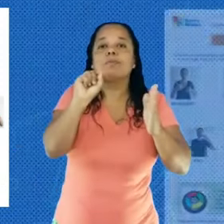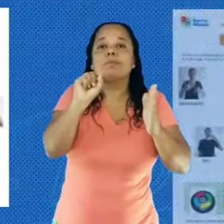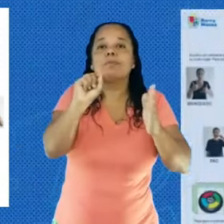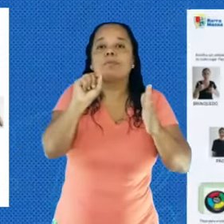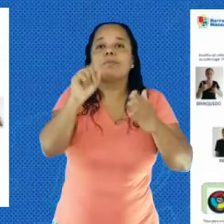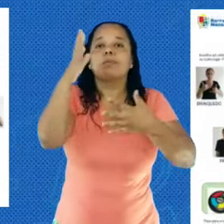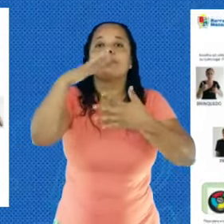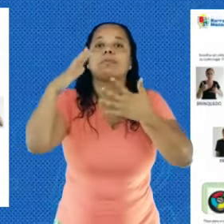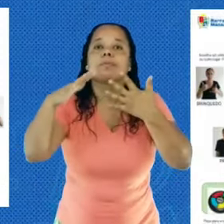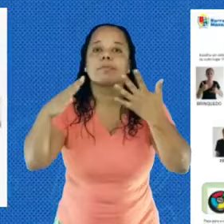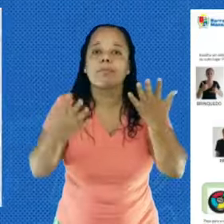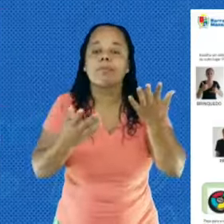sinais.